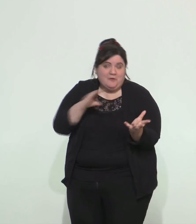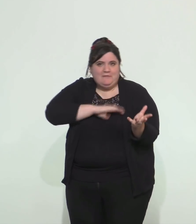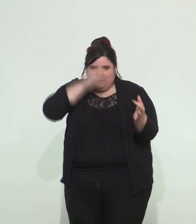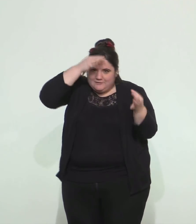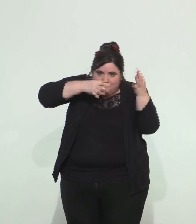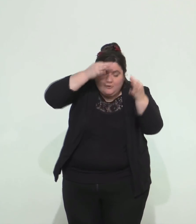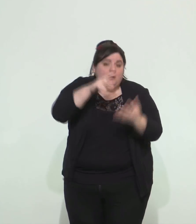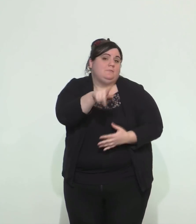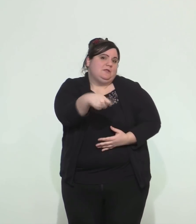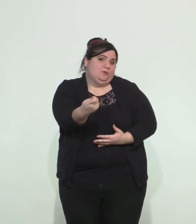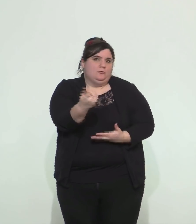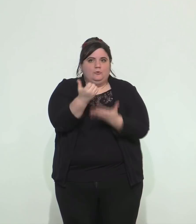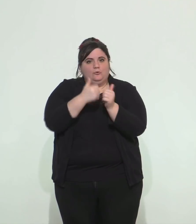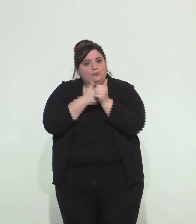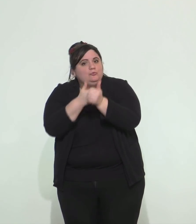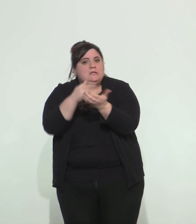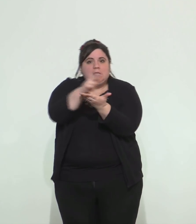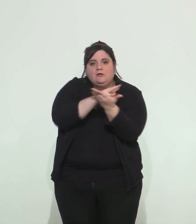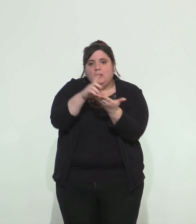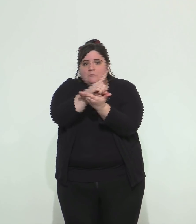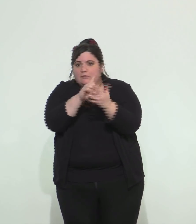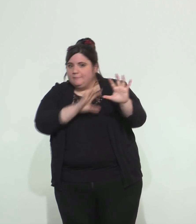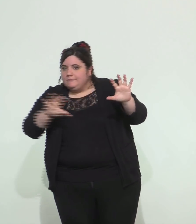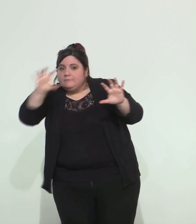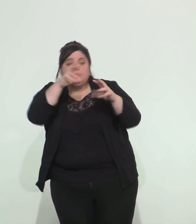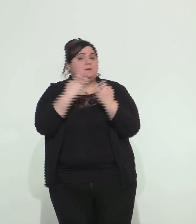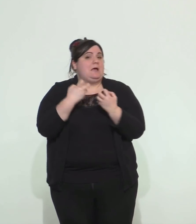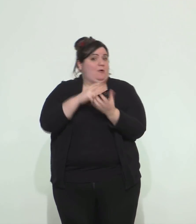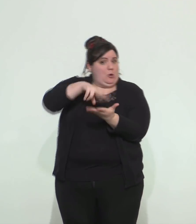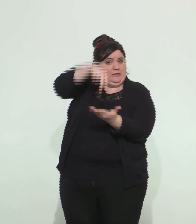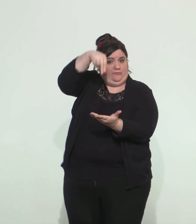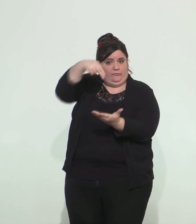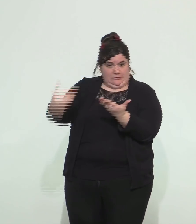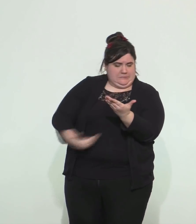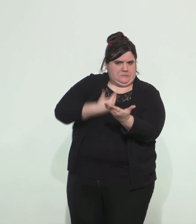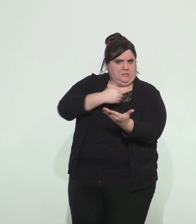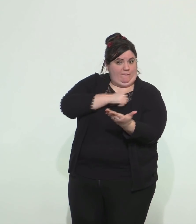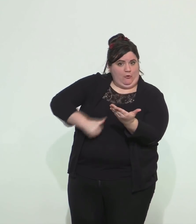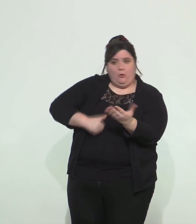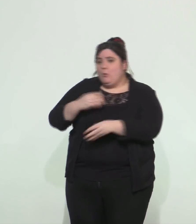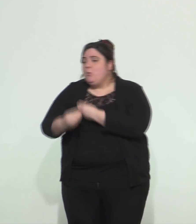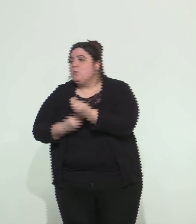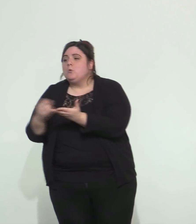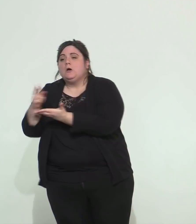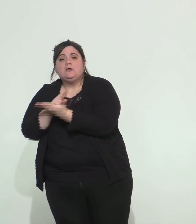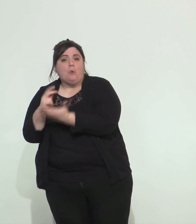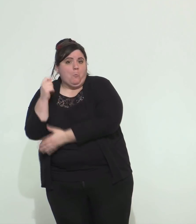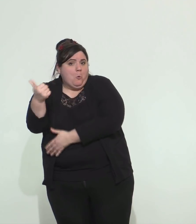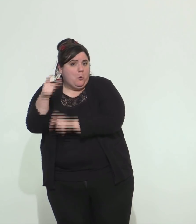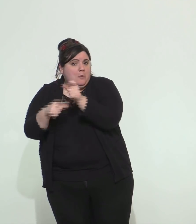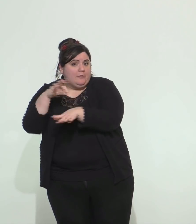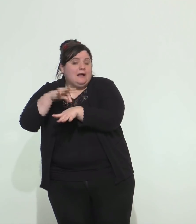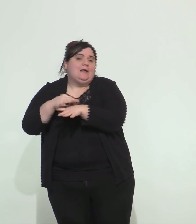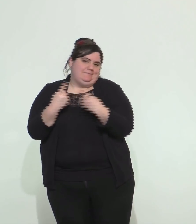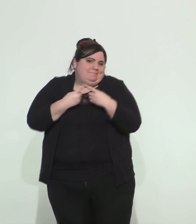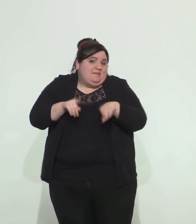Île-de-France, qu'on est avec une région où il y aura potentiellement beaucoup de cas, ou dans des régions moins touchées. Donc l'adaptation du dispositif tient compte de ce qu'on